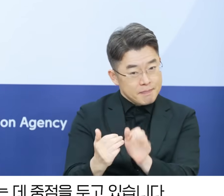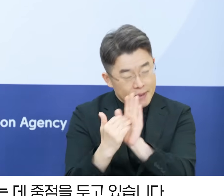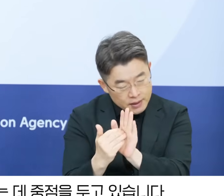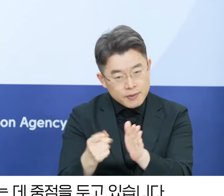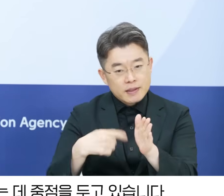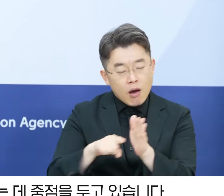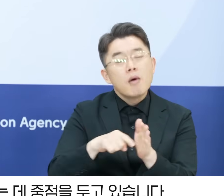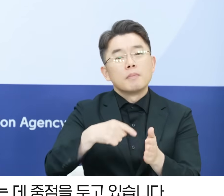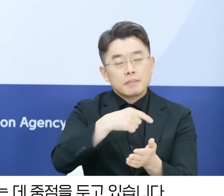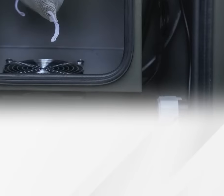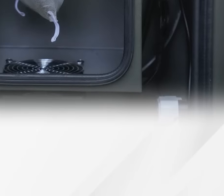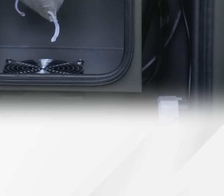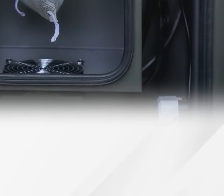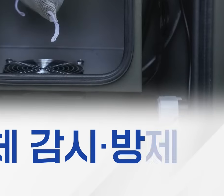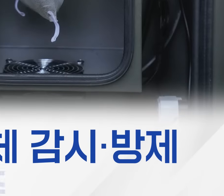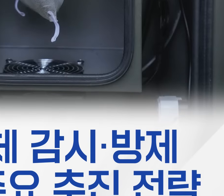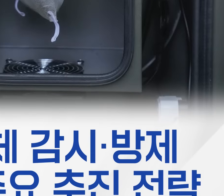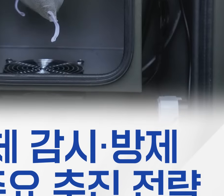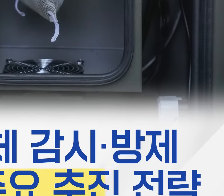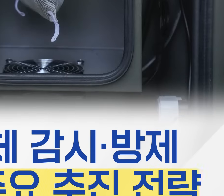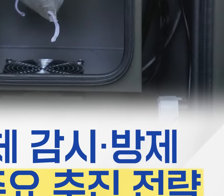중점을 두고 있습니다.